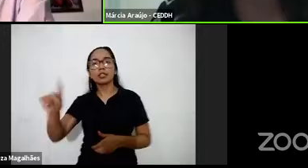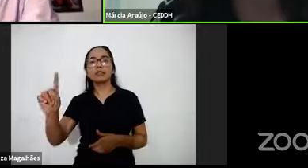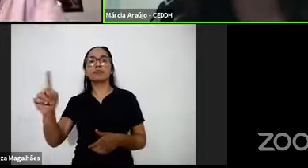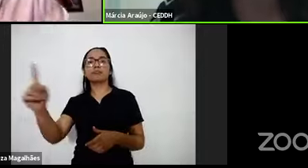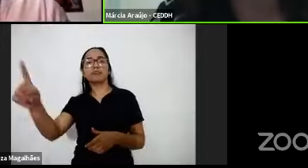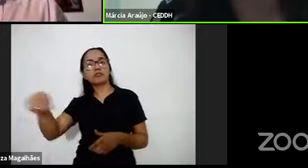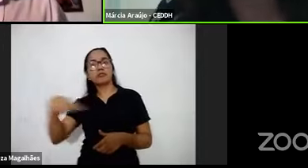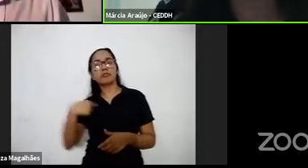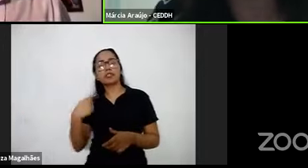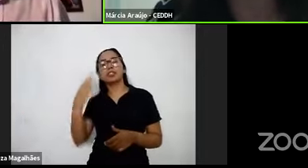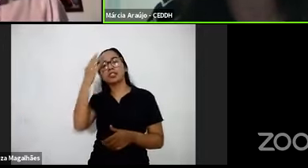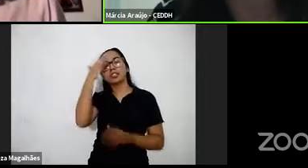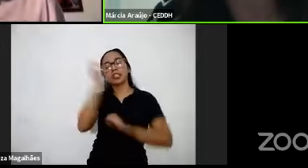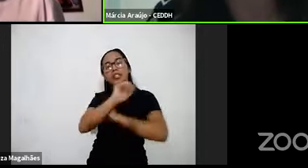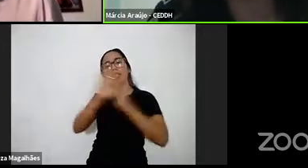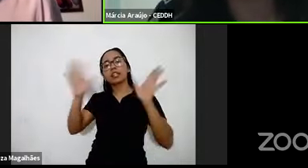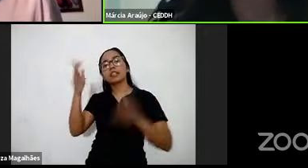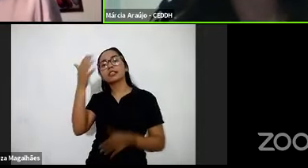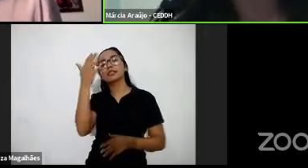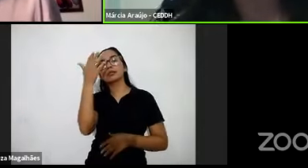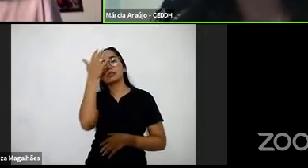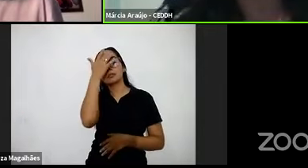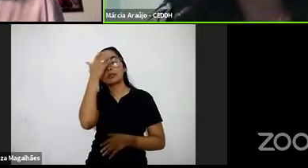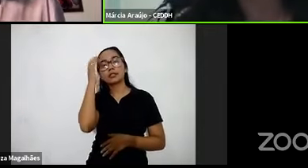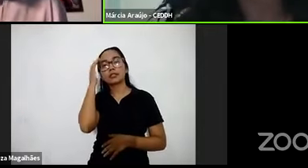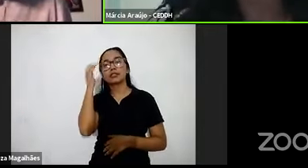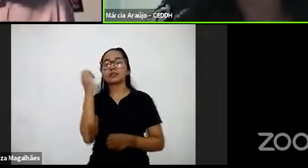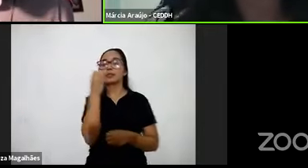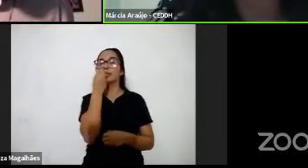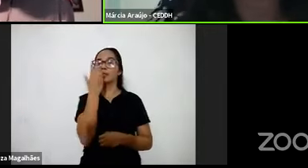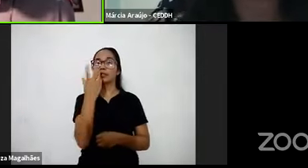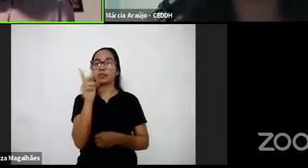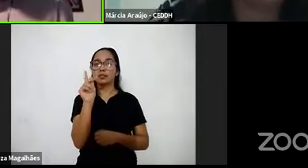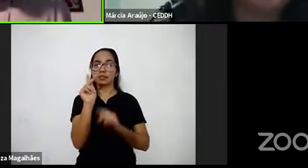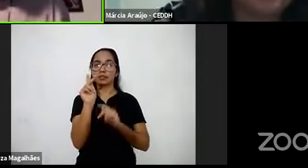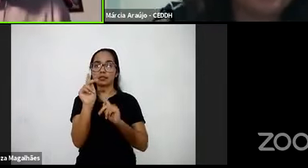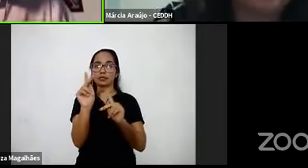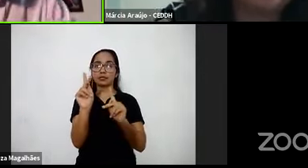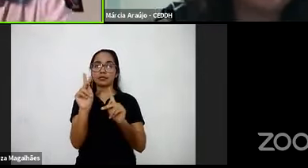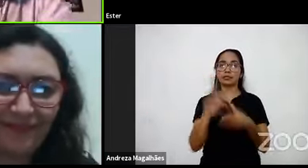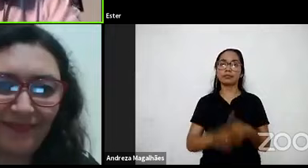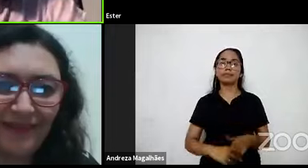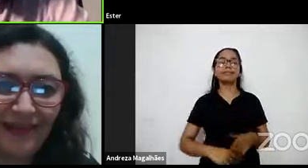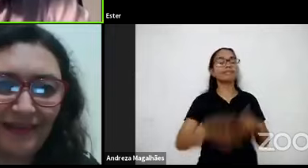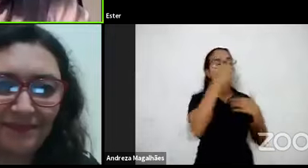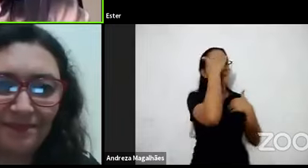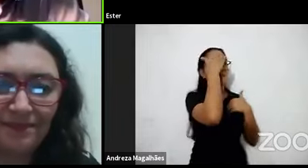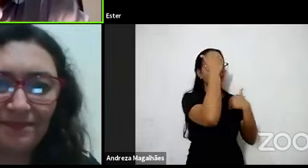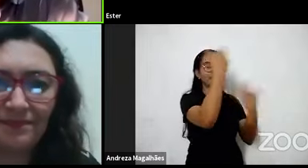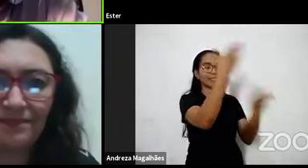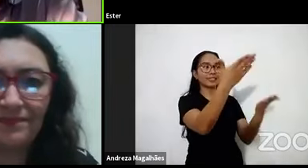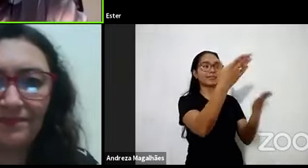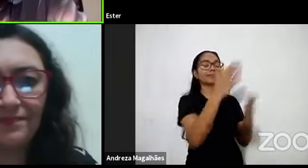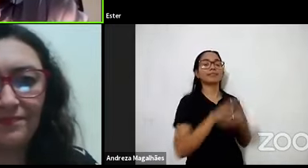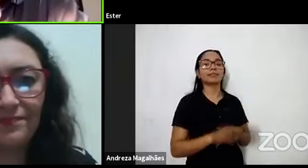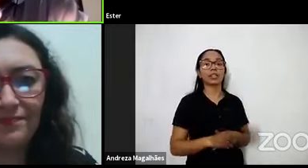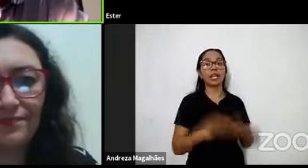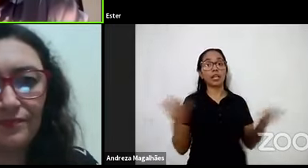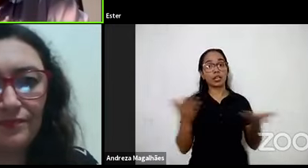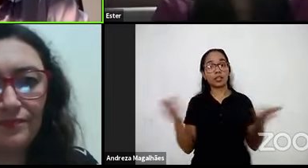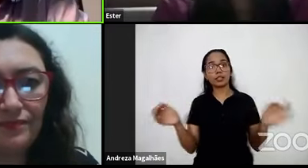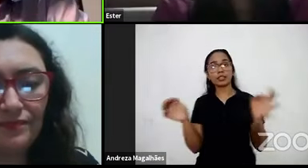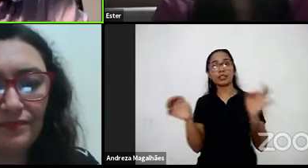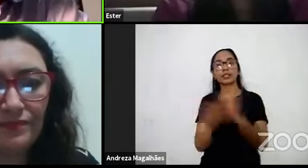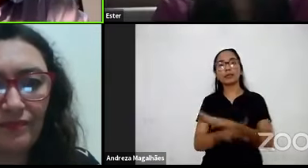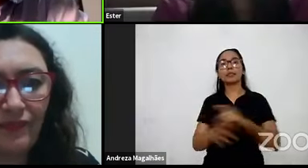forma, de alguma maneira. Tá bom? Obrigado, Márcia. Valeu, obrigado. A gente vai finalizar agora o nosso